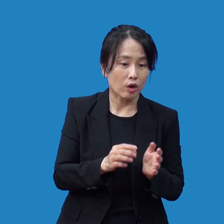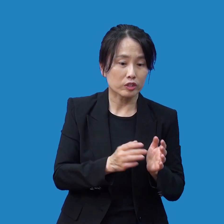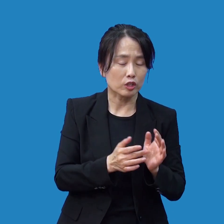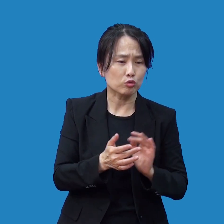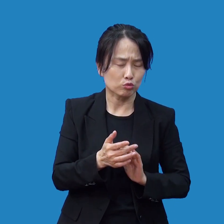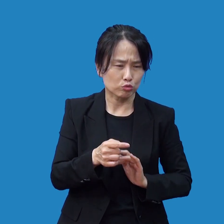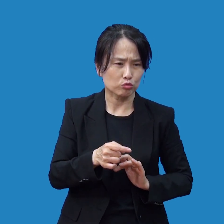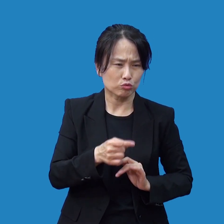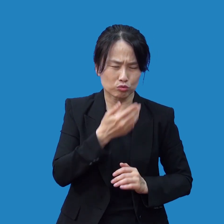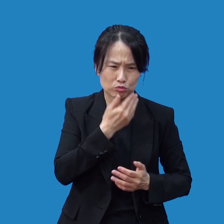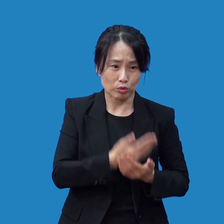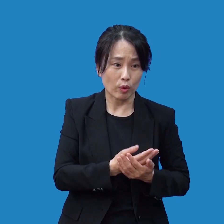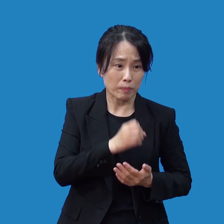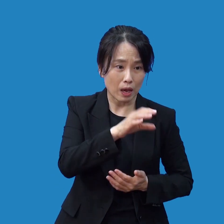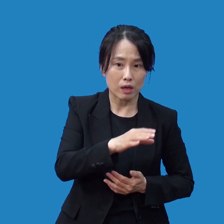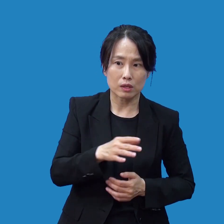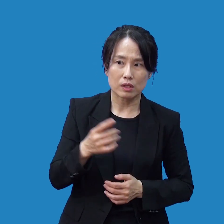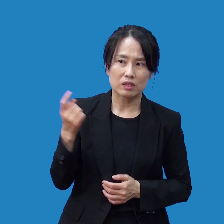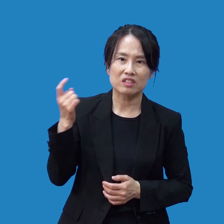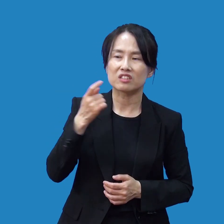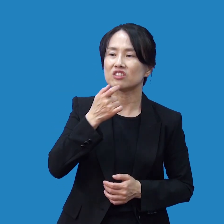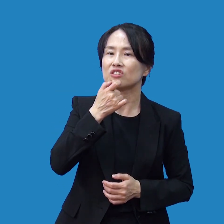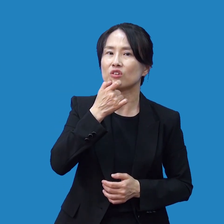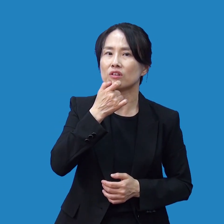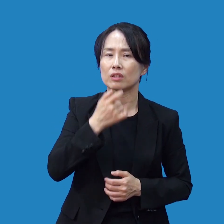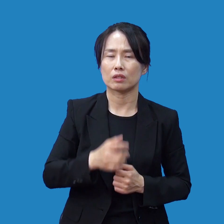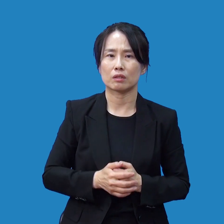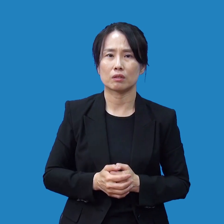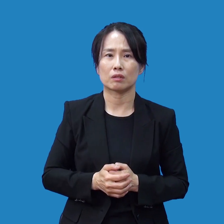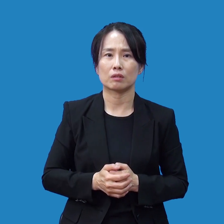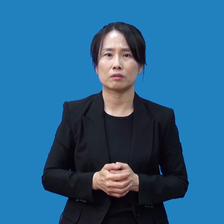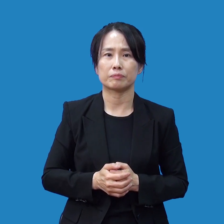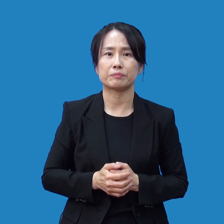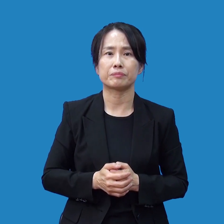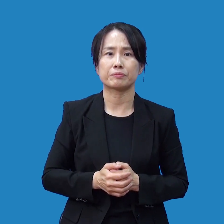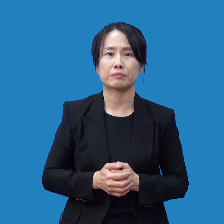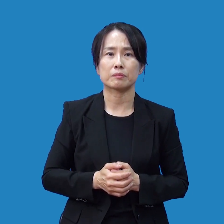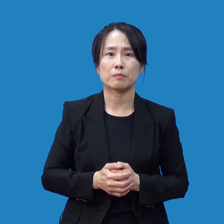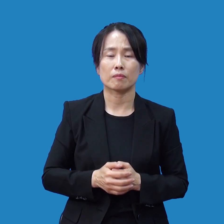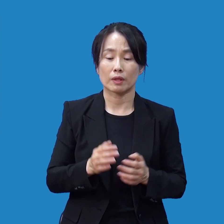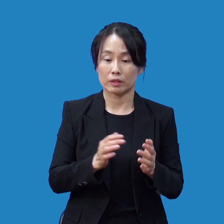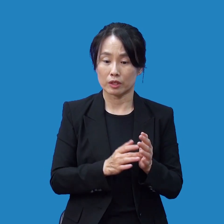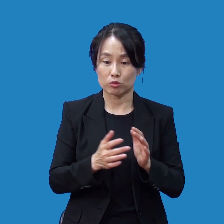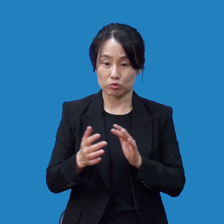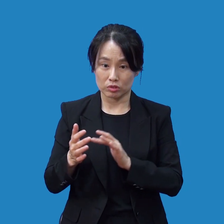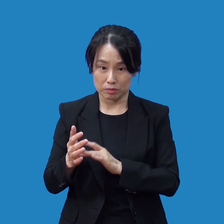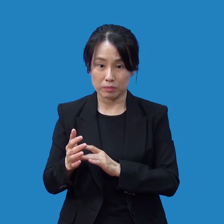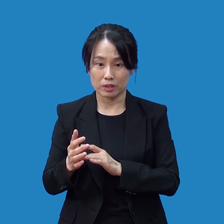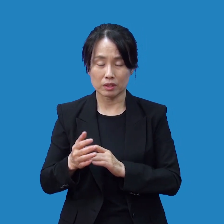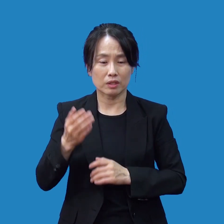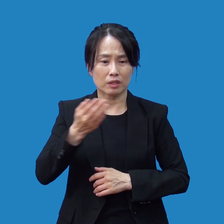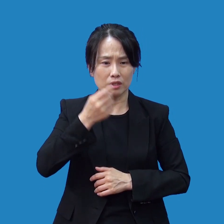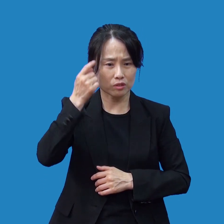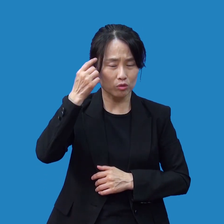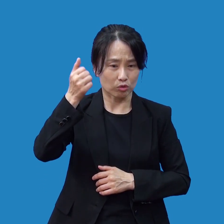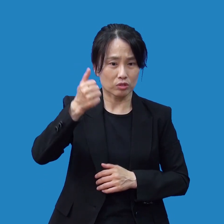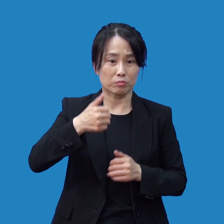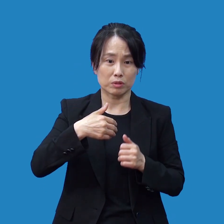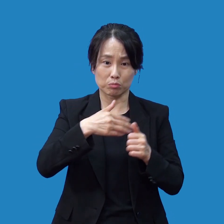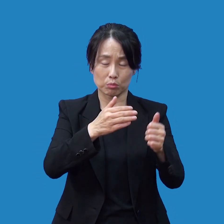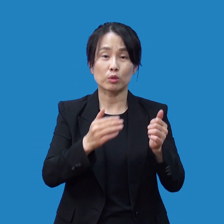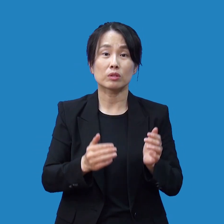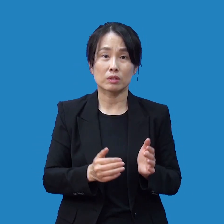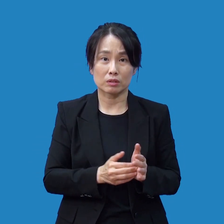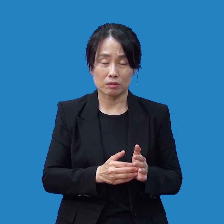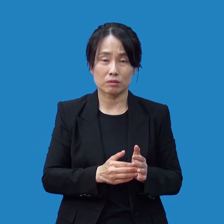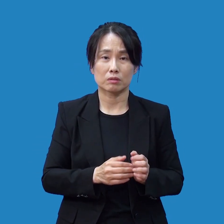만약 성령께서 예수님의 영이시고 그리고 예수님께서 성령을 수여하시는 분이라면